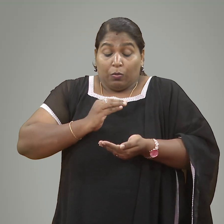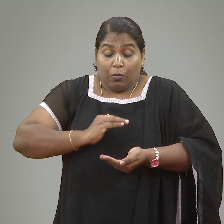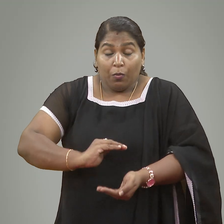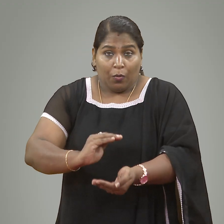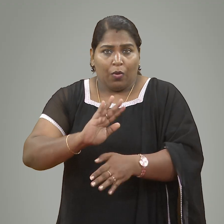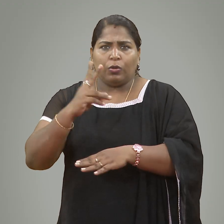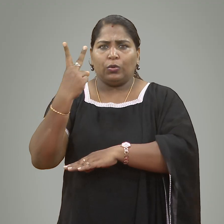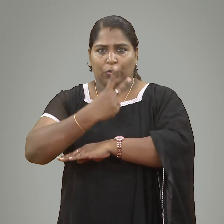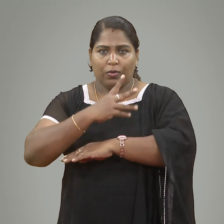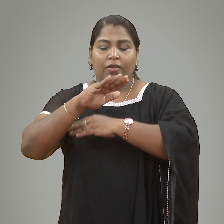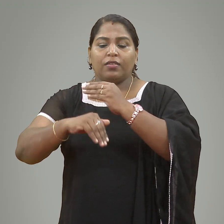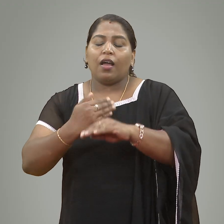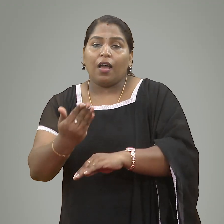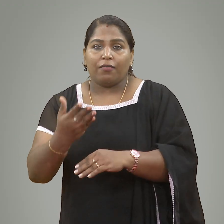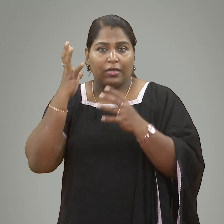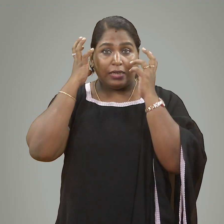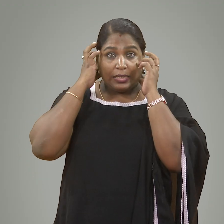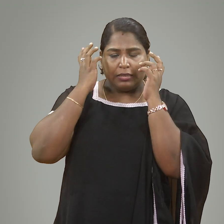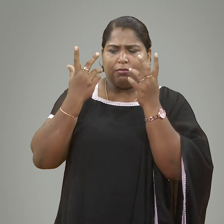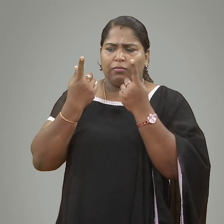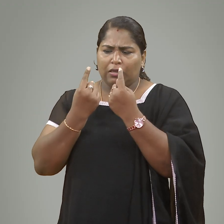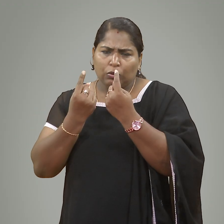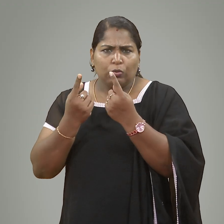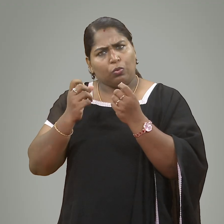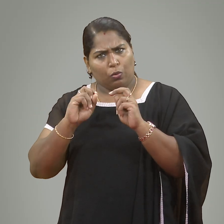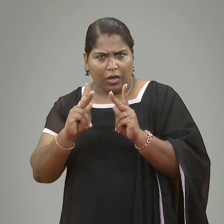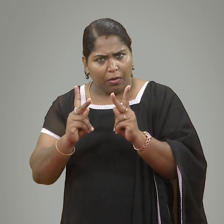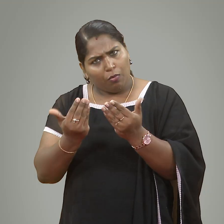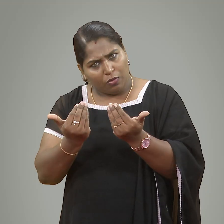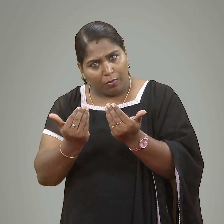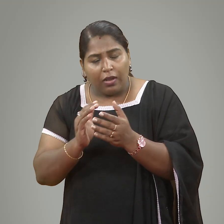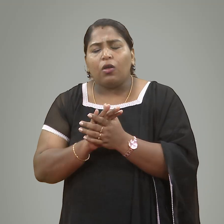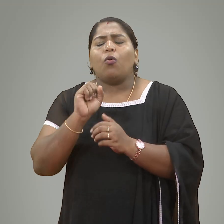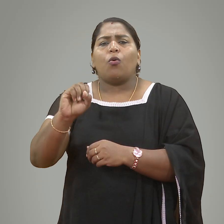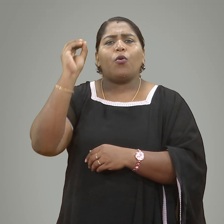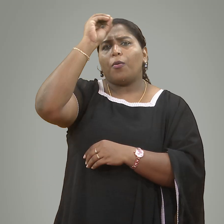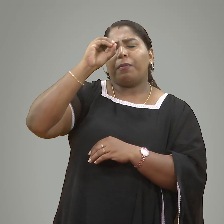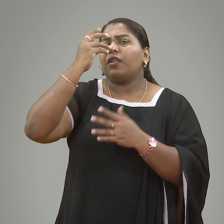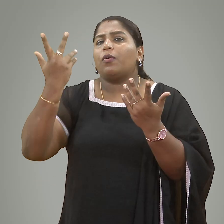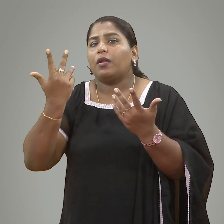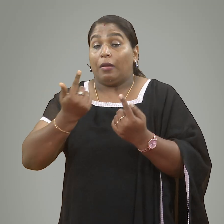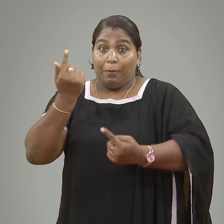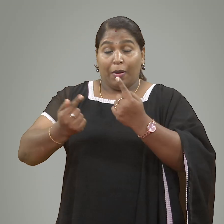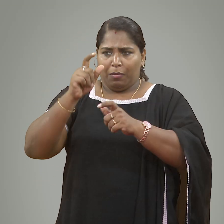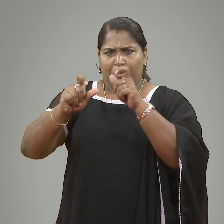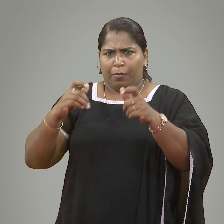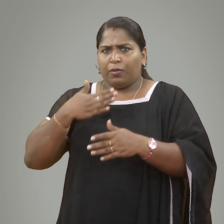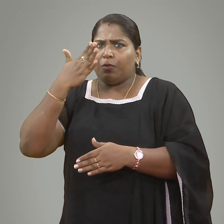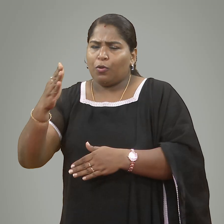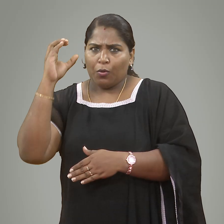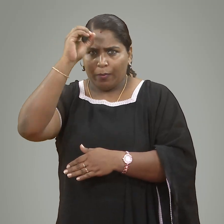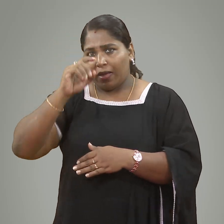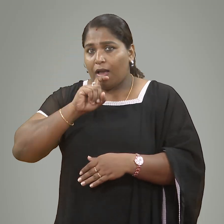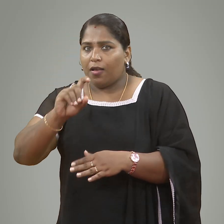കുട്ടി ജനിച്ച് 2 ദിവസത്തിനുള്ളിൽ കേൾവി പരിശോധന നടത്തുന്നത് പ്രായോഗികമാണോ? എന്താണ് നിങ്ങളുടെ അഭിപ്രായം? വരൂ നമുക്കൊരു